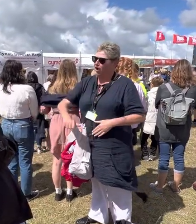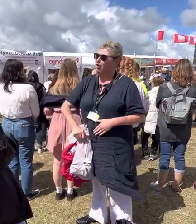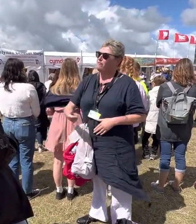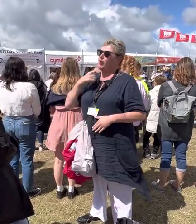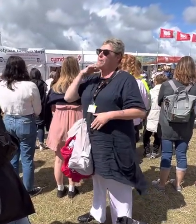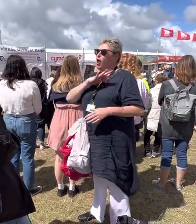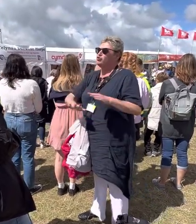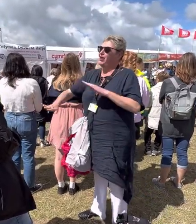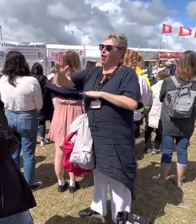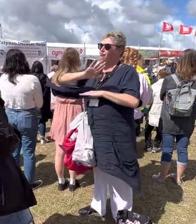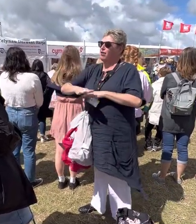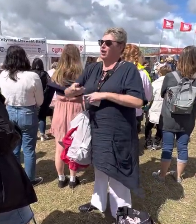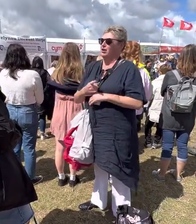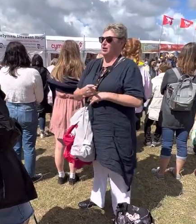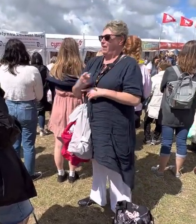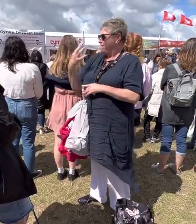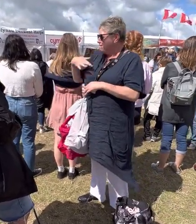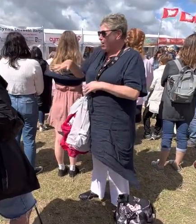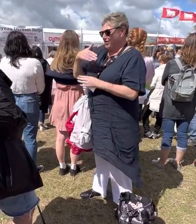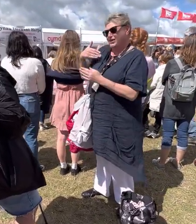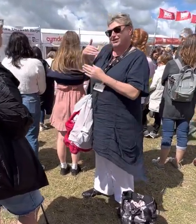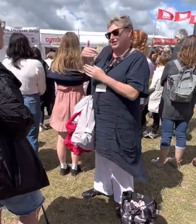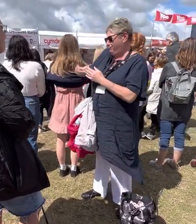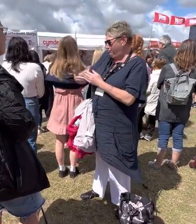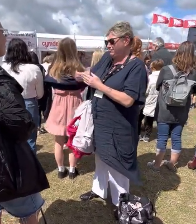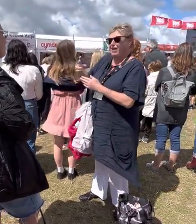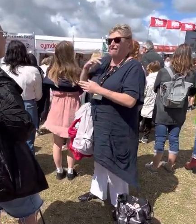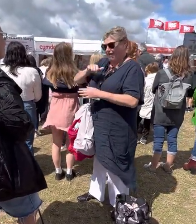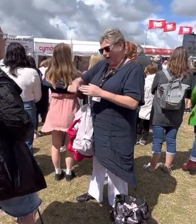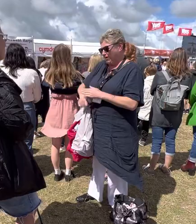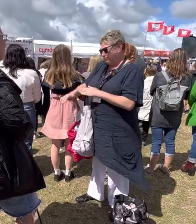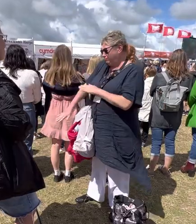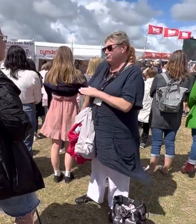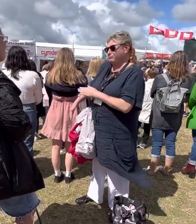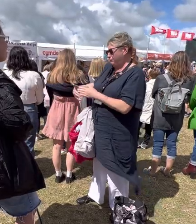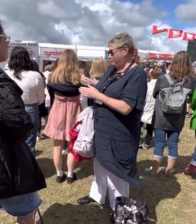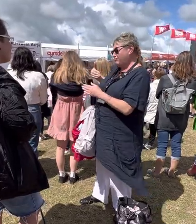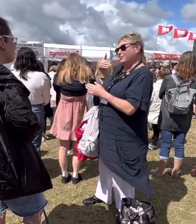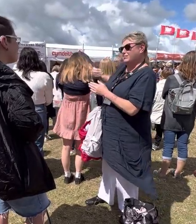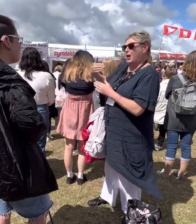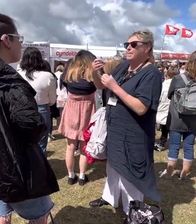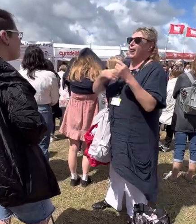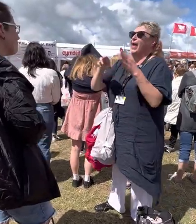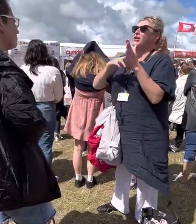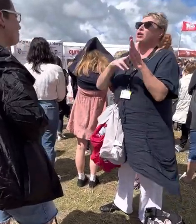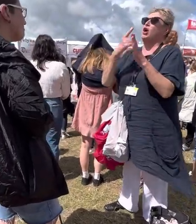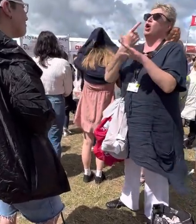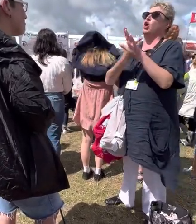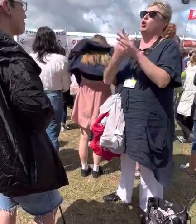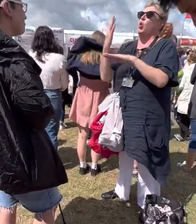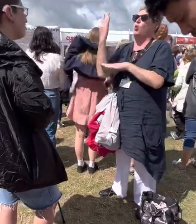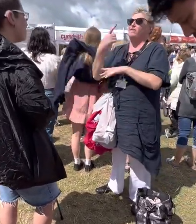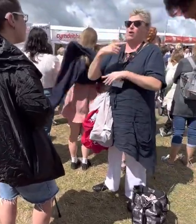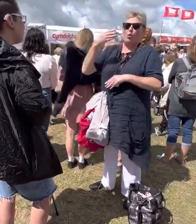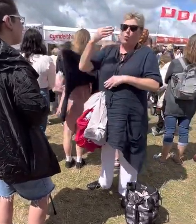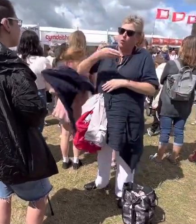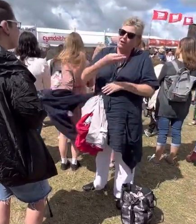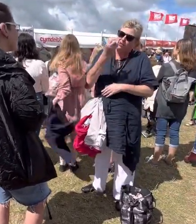Gyfyrddin. Mae fy nheulu wedi bod yn byw ar y fferm laeth ac yn mentref blaen y coed ers tua 1740.